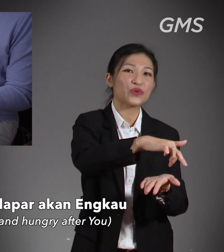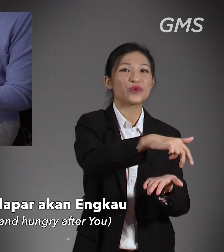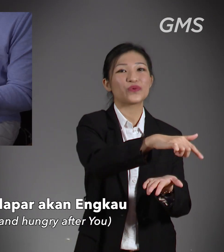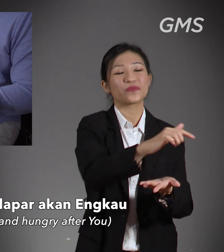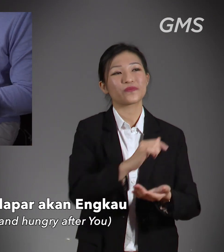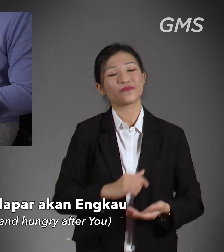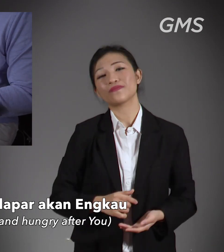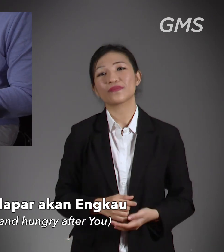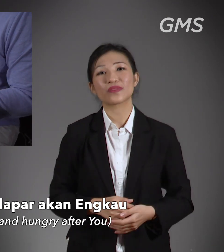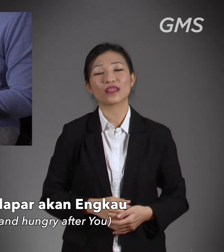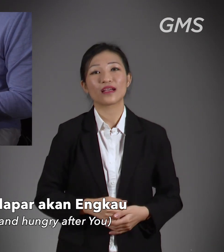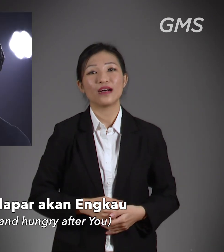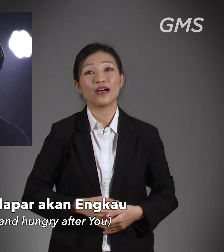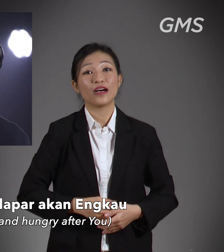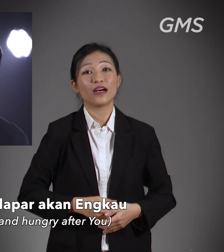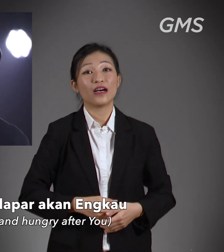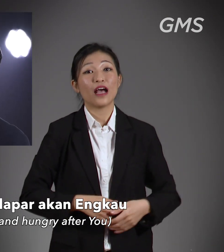jalanku.